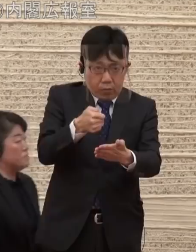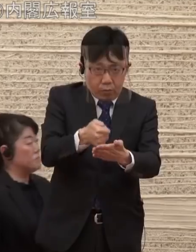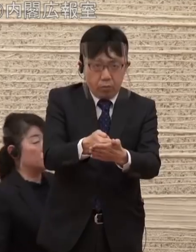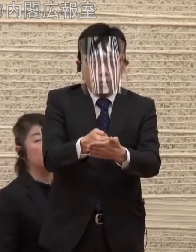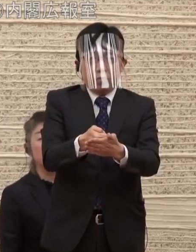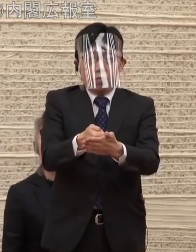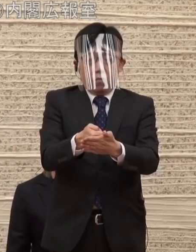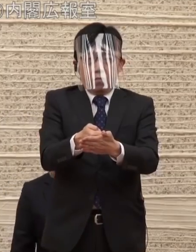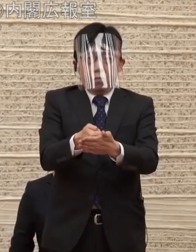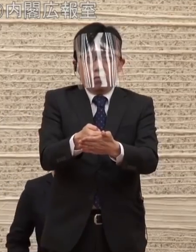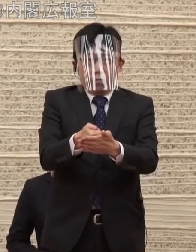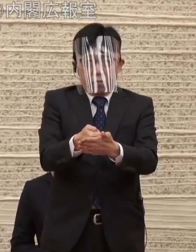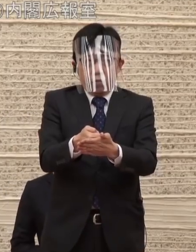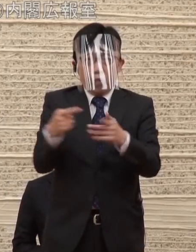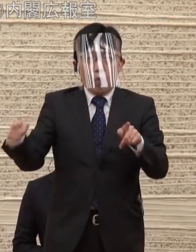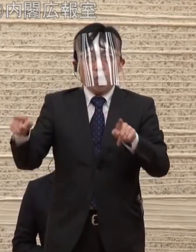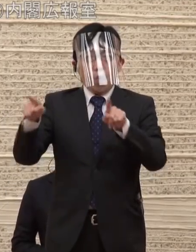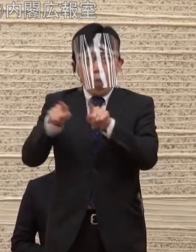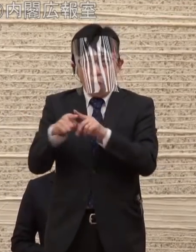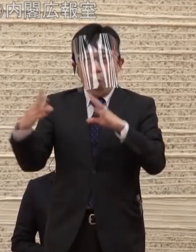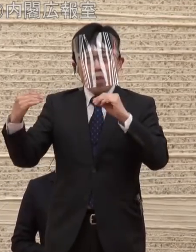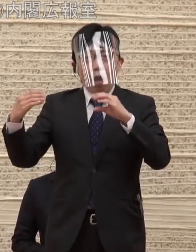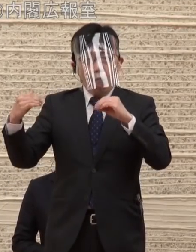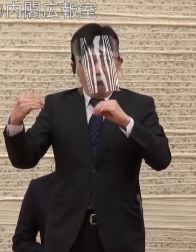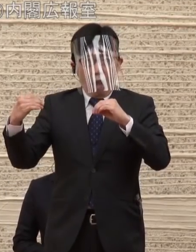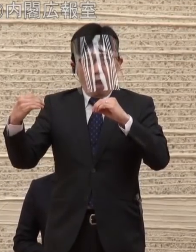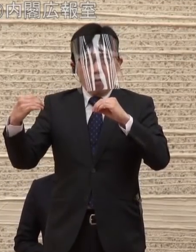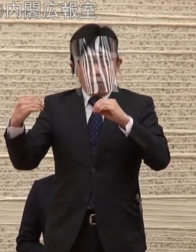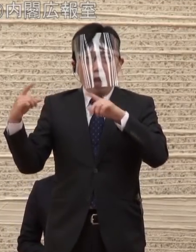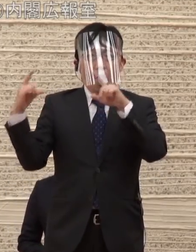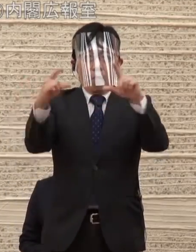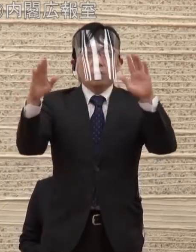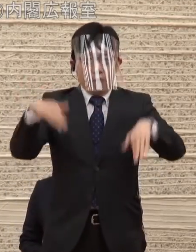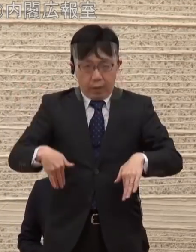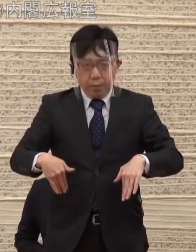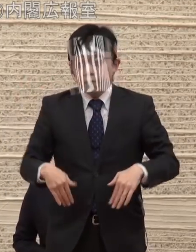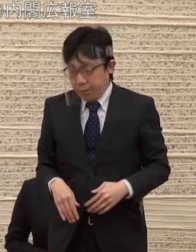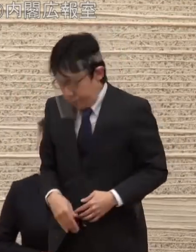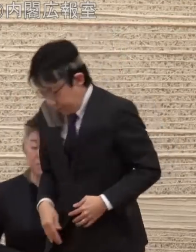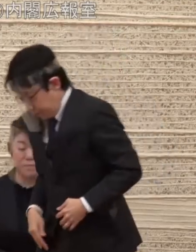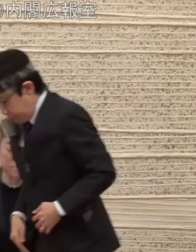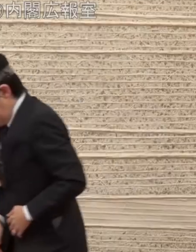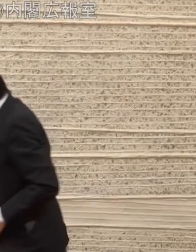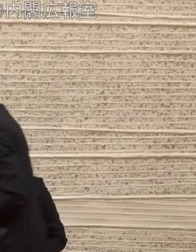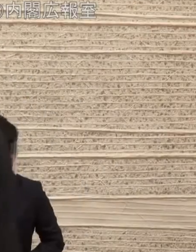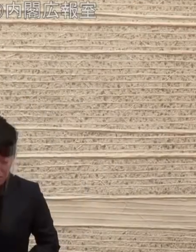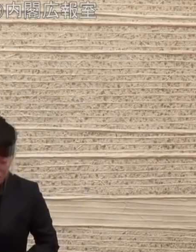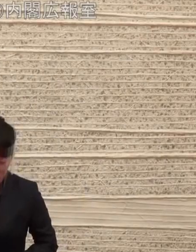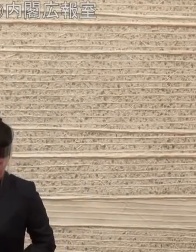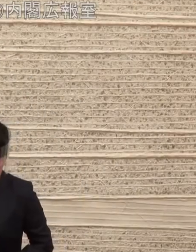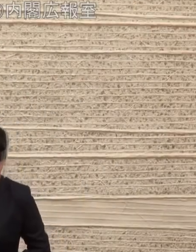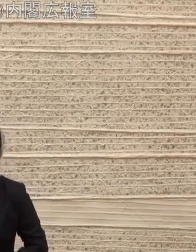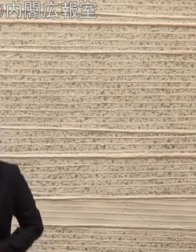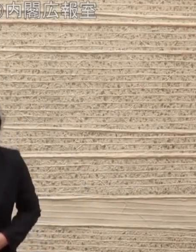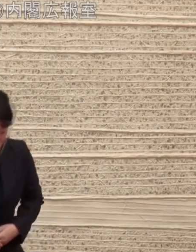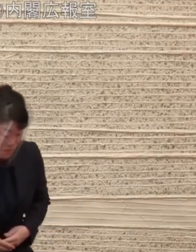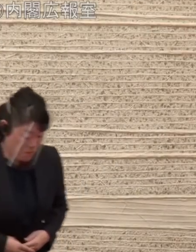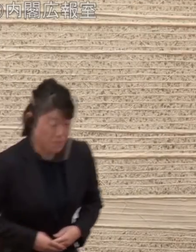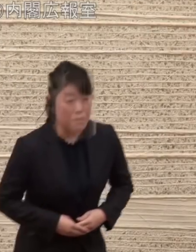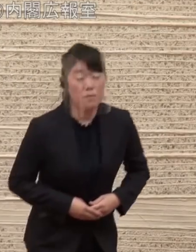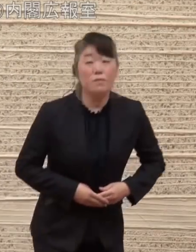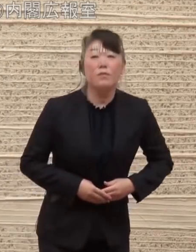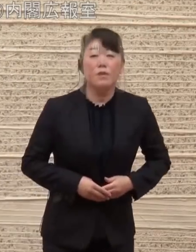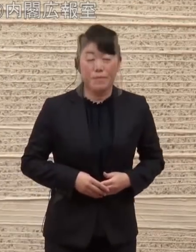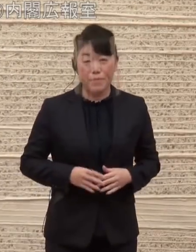英霊の共同ダーマとして発表いたしましたまさにオールジャパンで